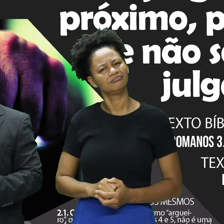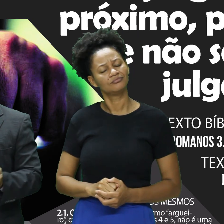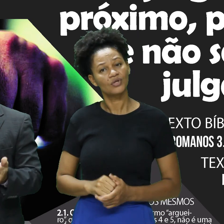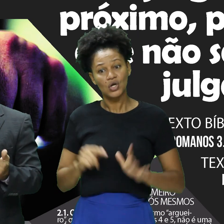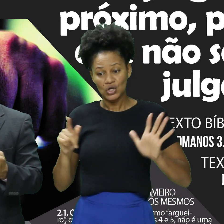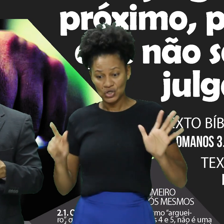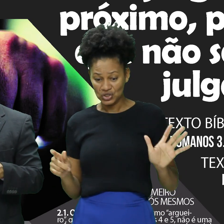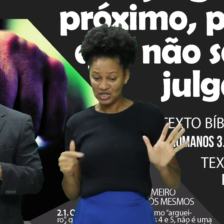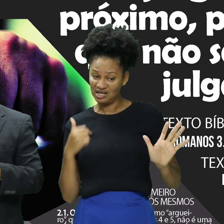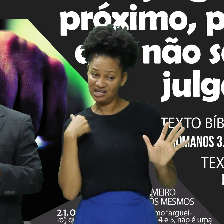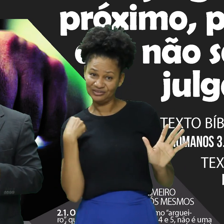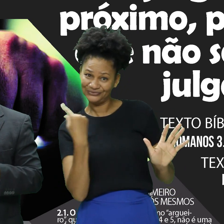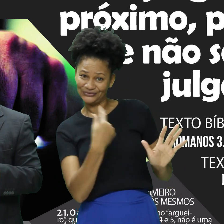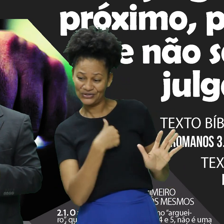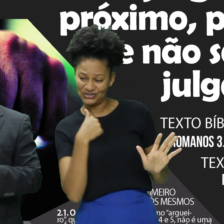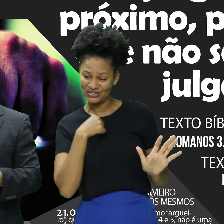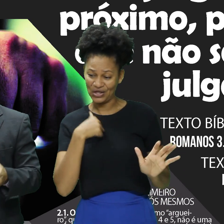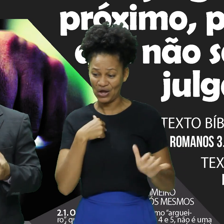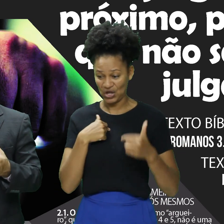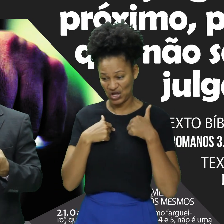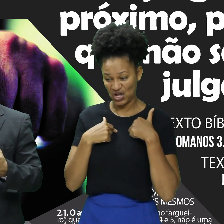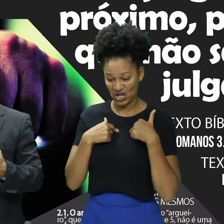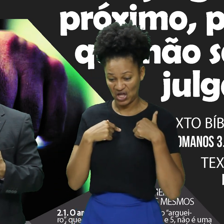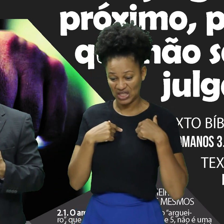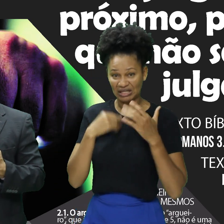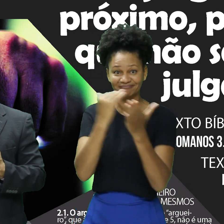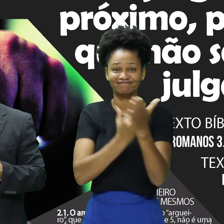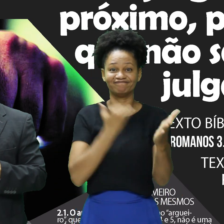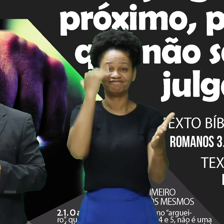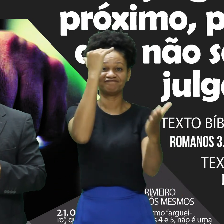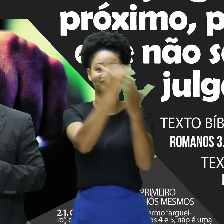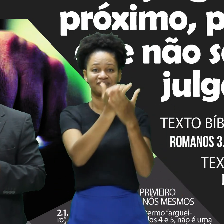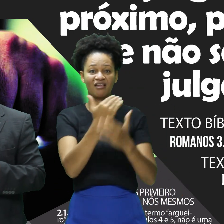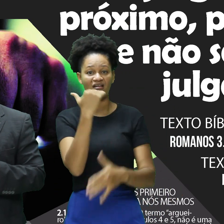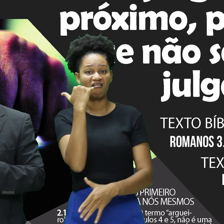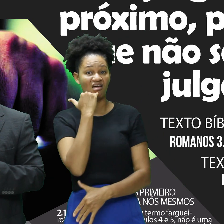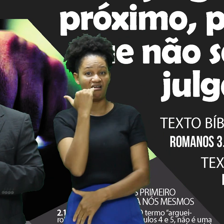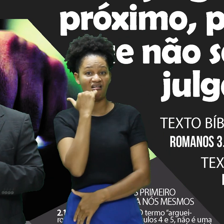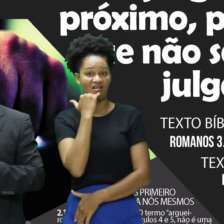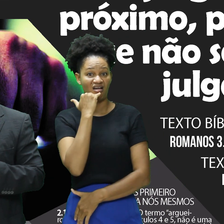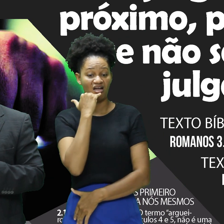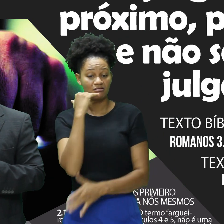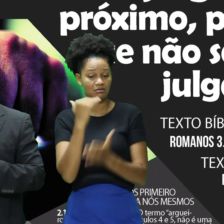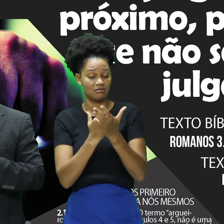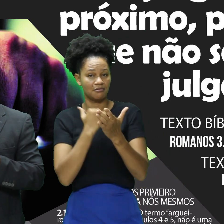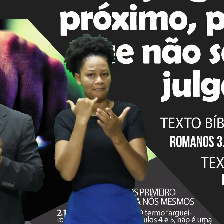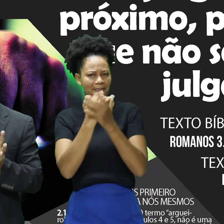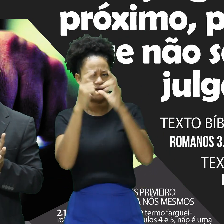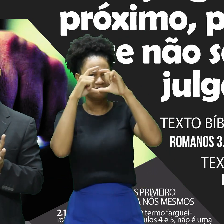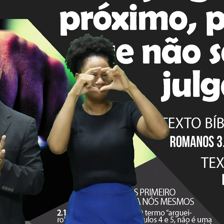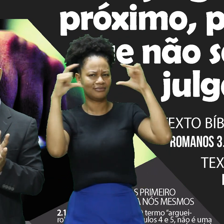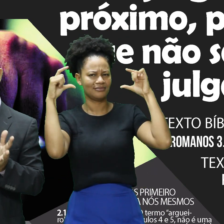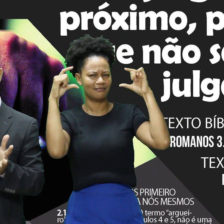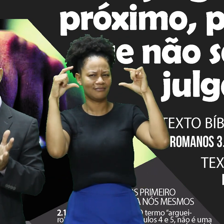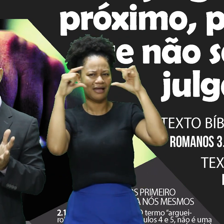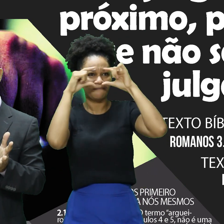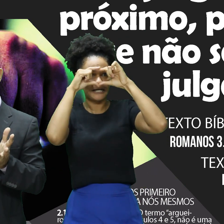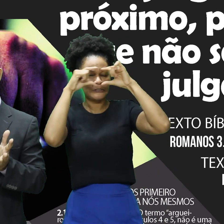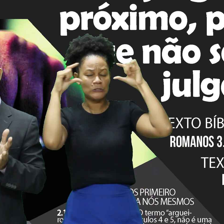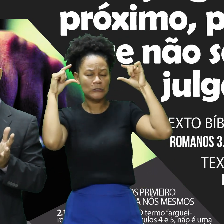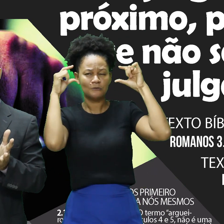E nós muitas vezes esquecemos da trave que tem no nosso olho. Veja como Jesus